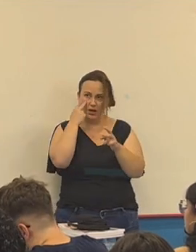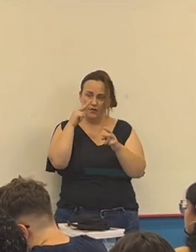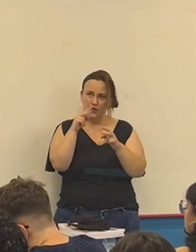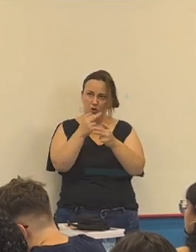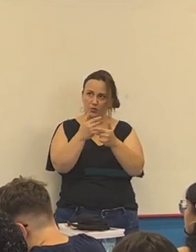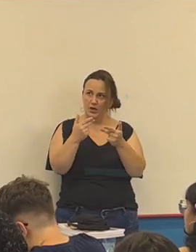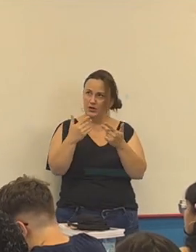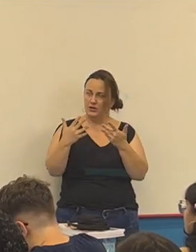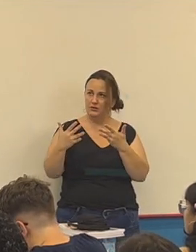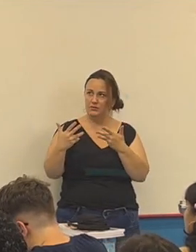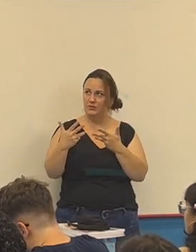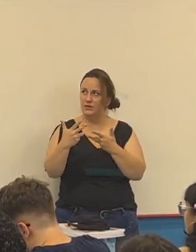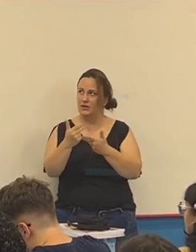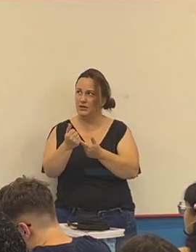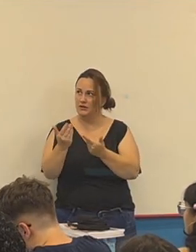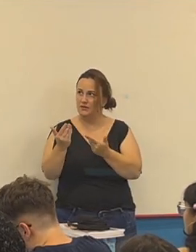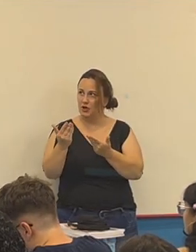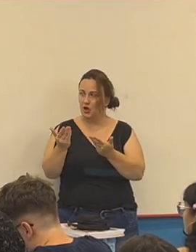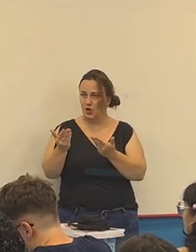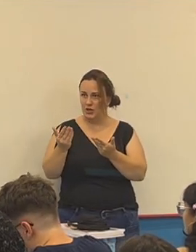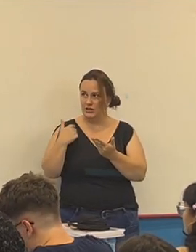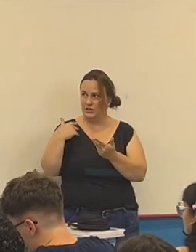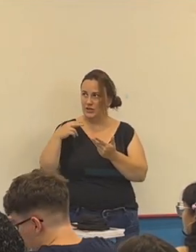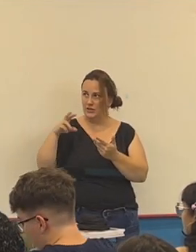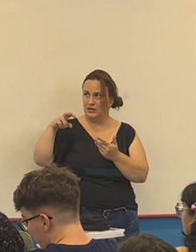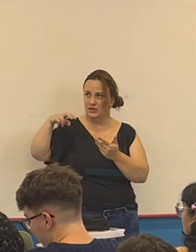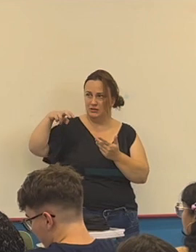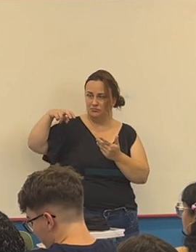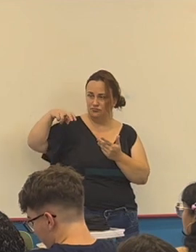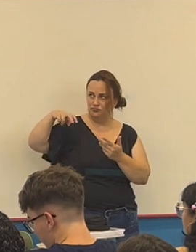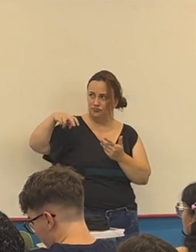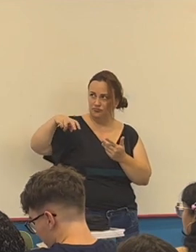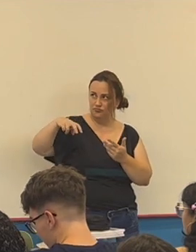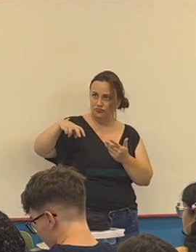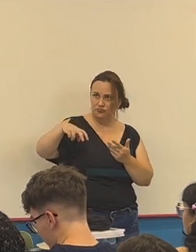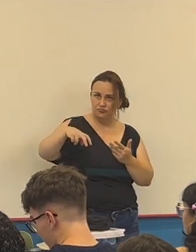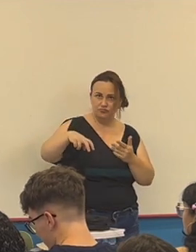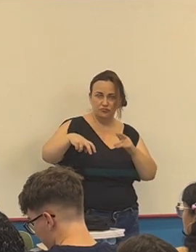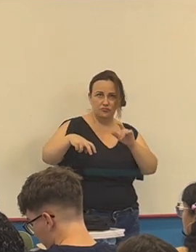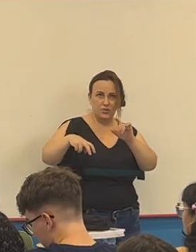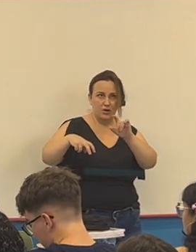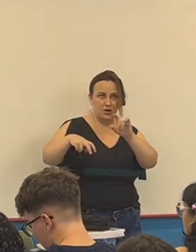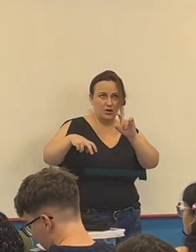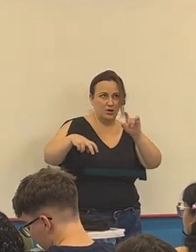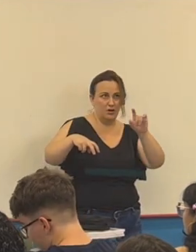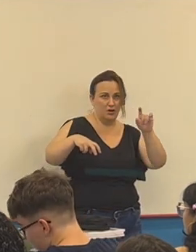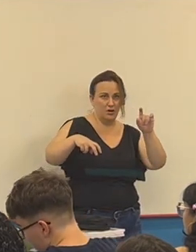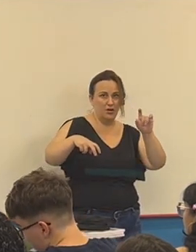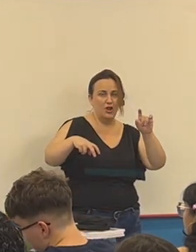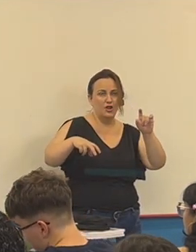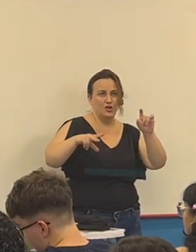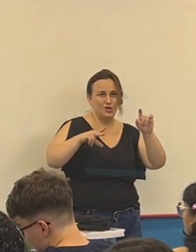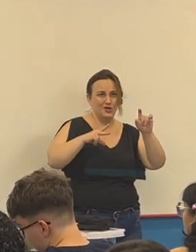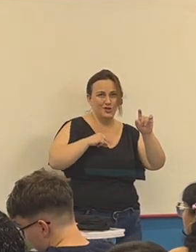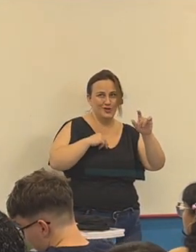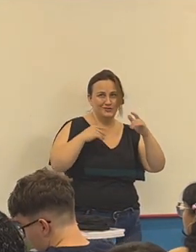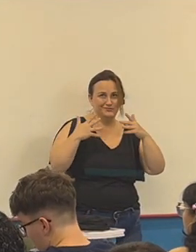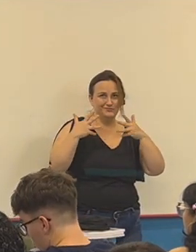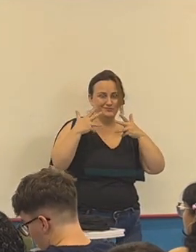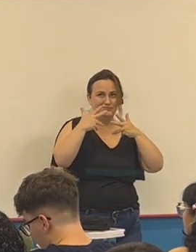uma cena maravilhosa da República, descendo uma escada rolante, uma luz que eu acho que poderia ser